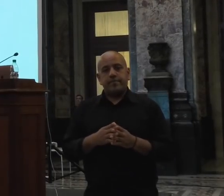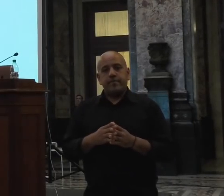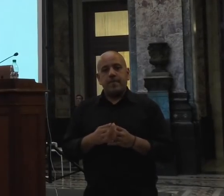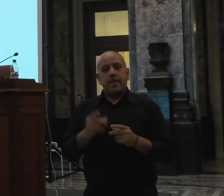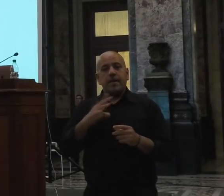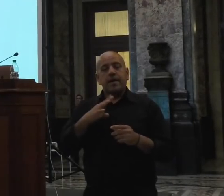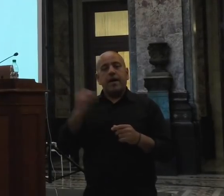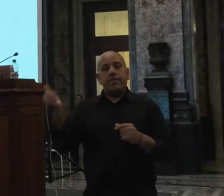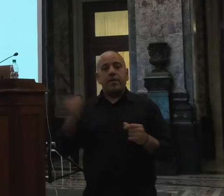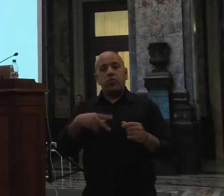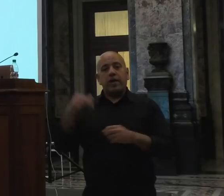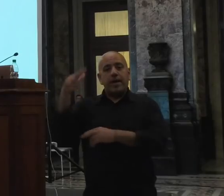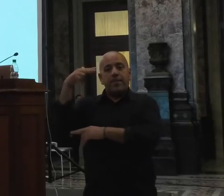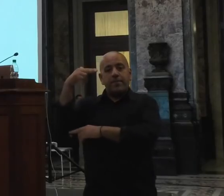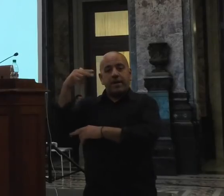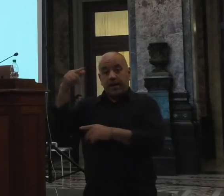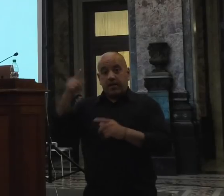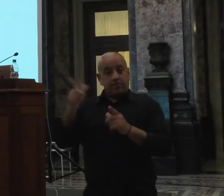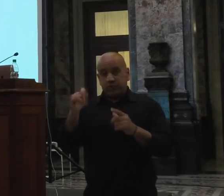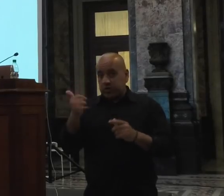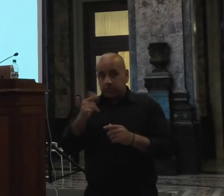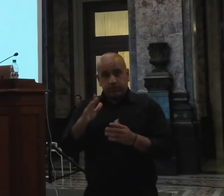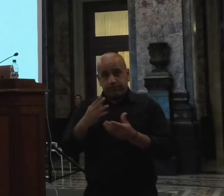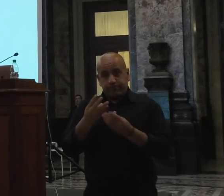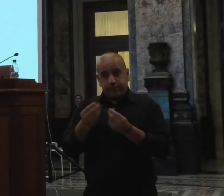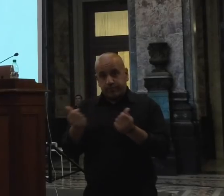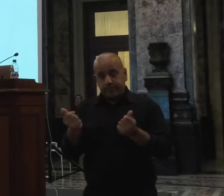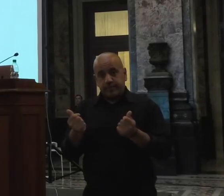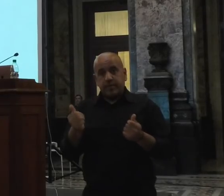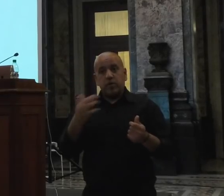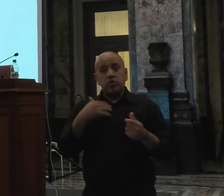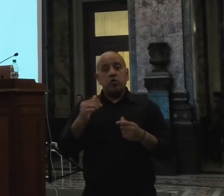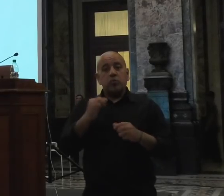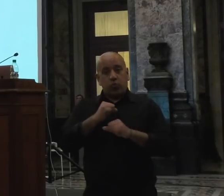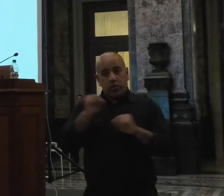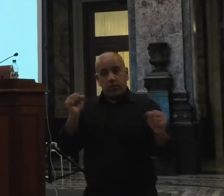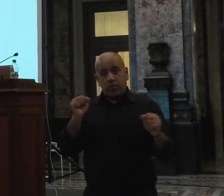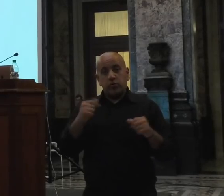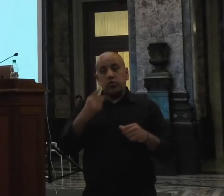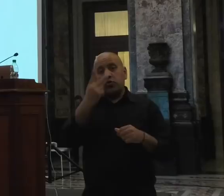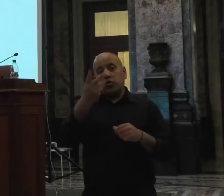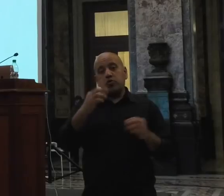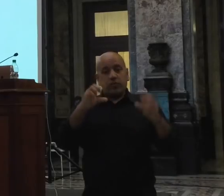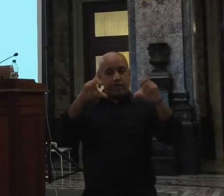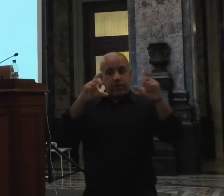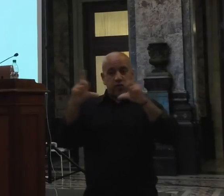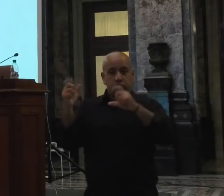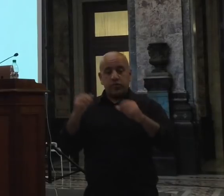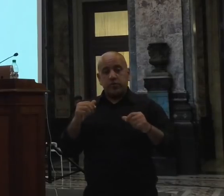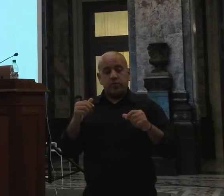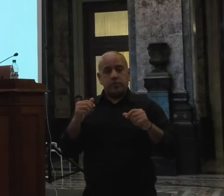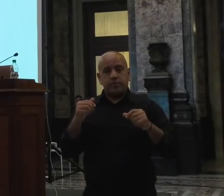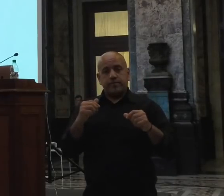donde había una palmera que ya no está. En realidad nosotros manipulamos la imagen. Fueron dos fotos que se tomaron